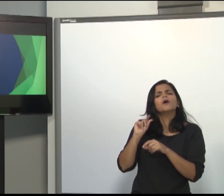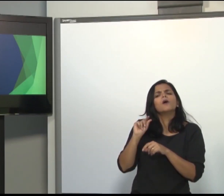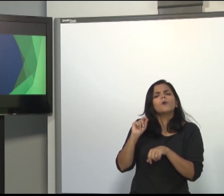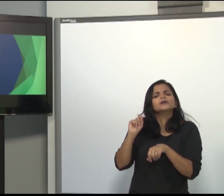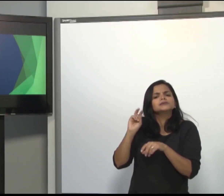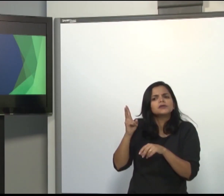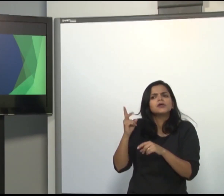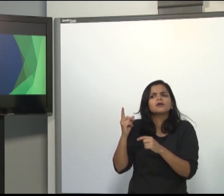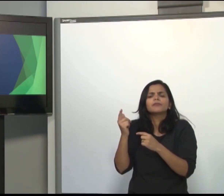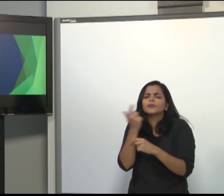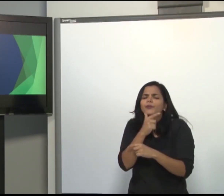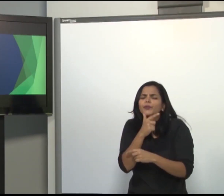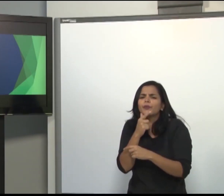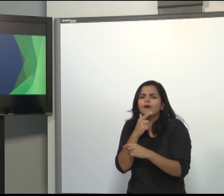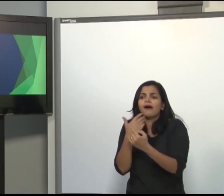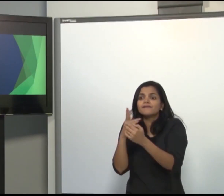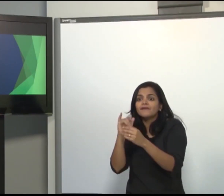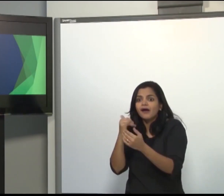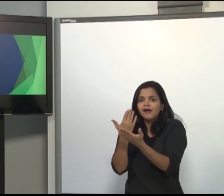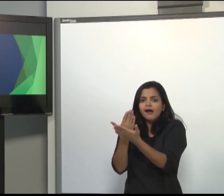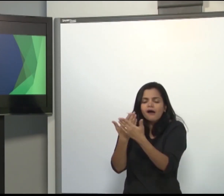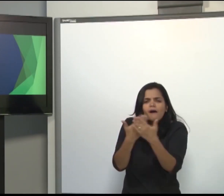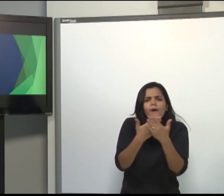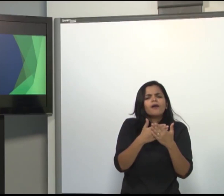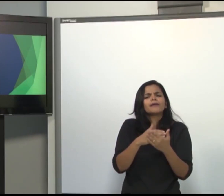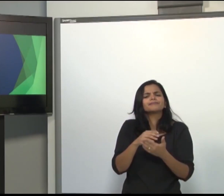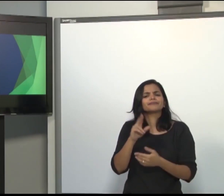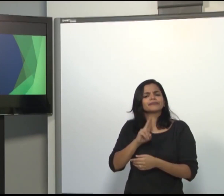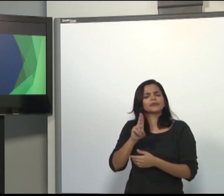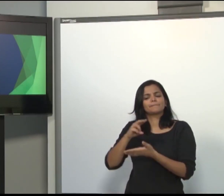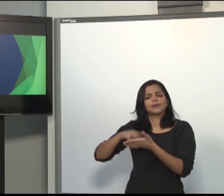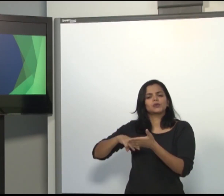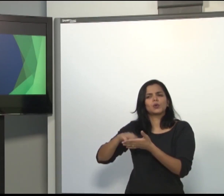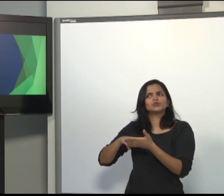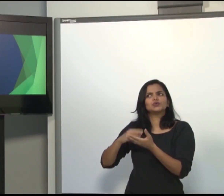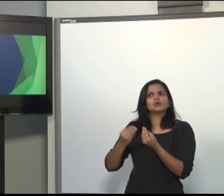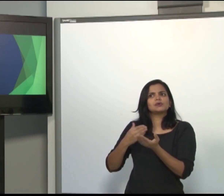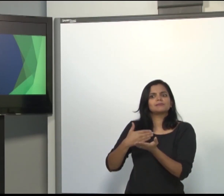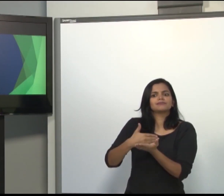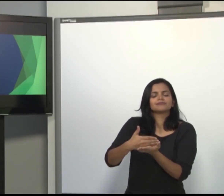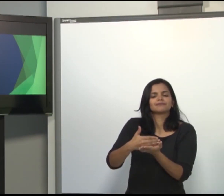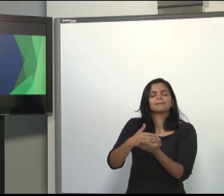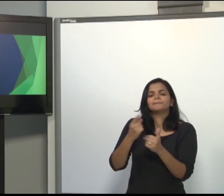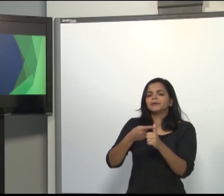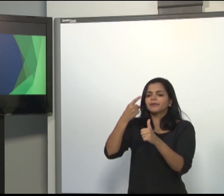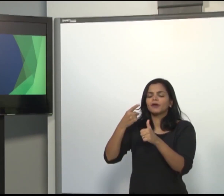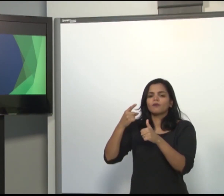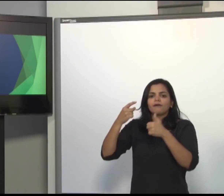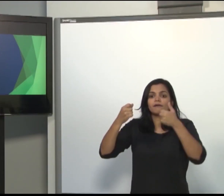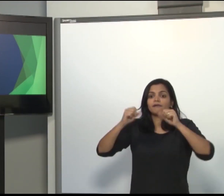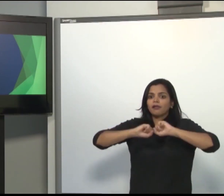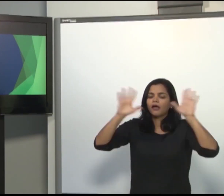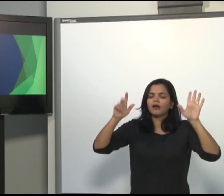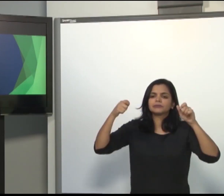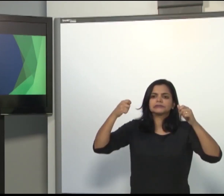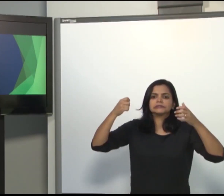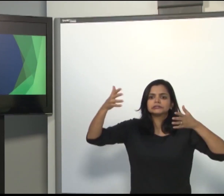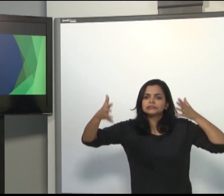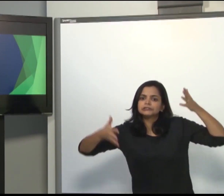Então, essa é a metodologia utilizada ali para evidenciar, para começar a mostrar a língua de sinais. Essa na